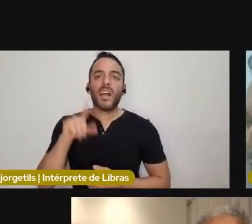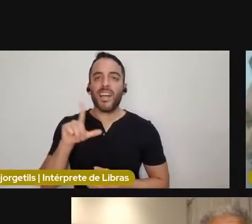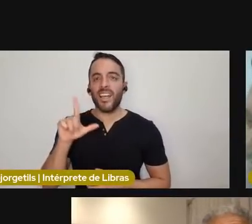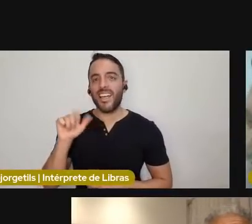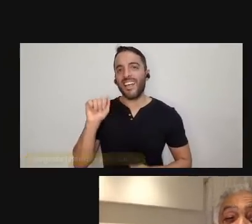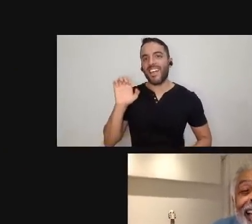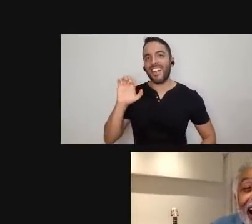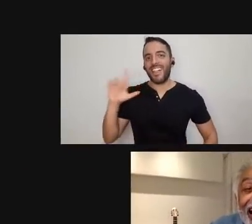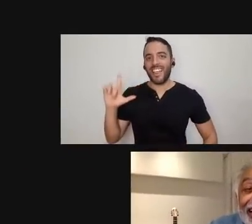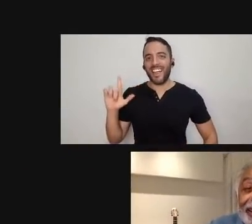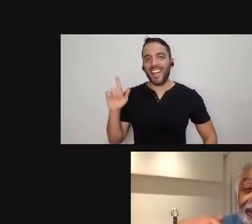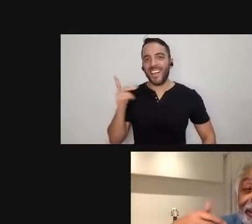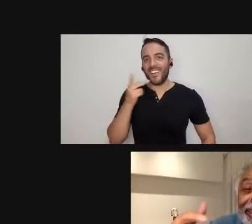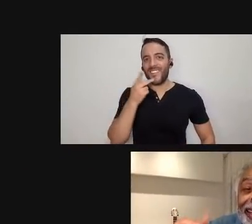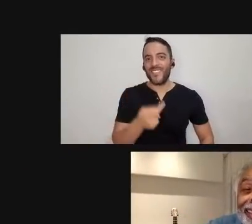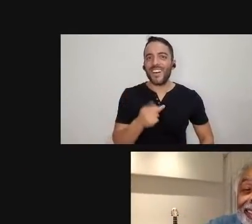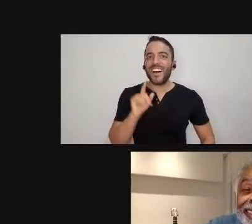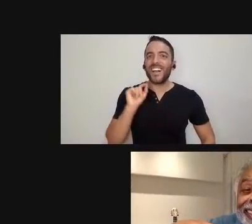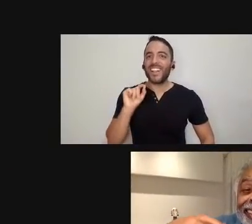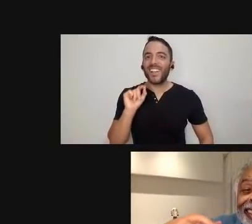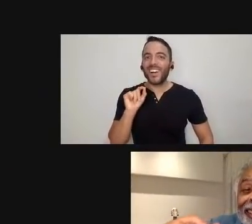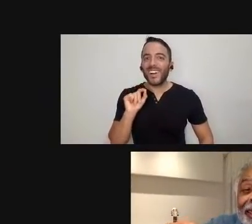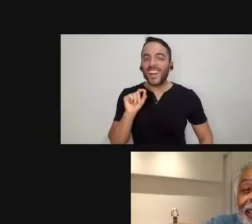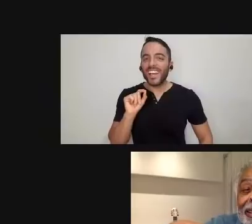de dizer